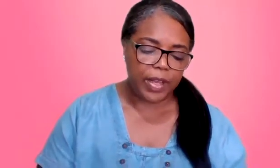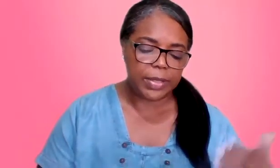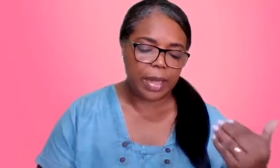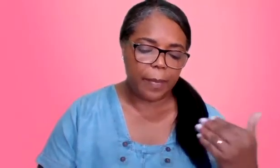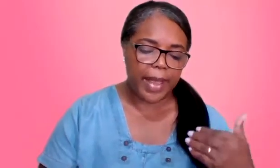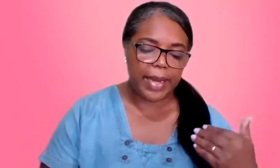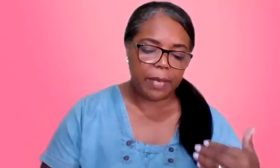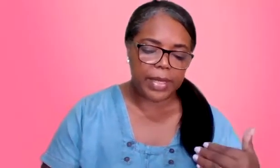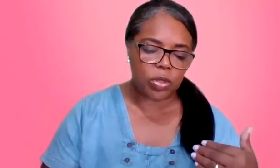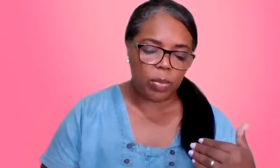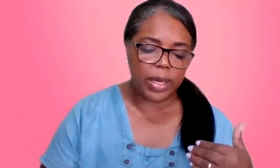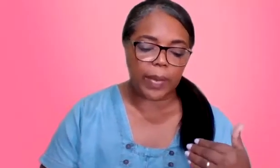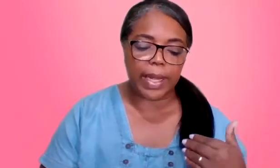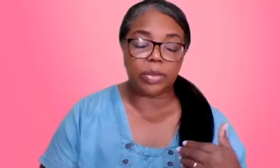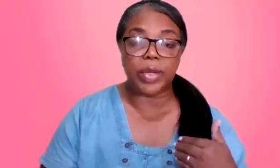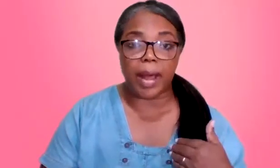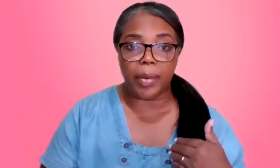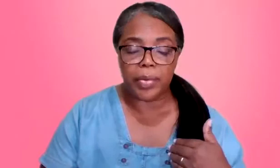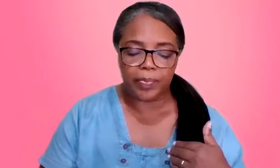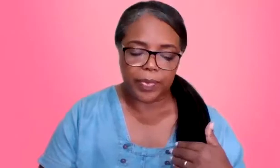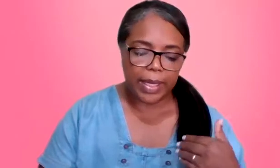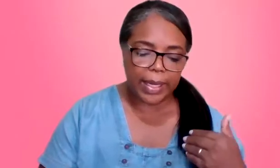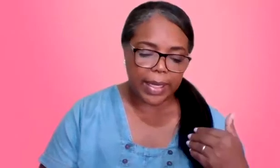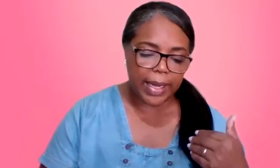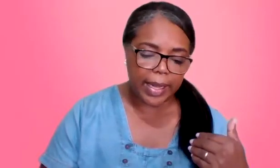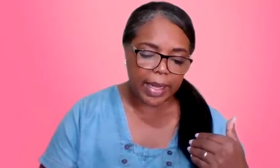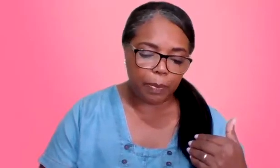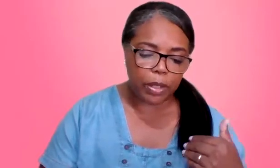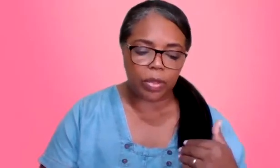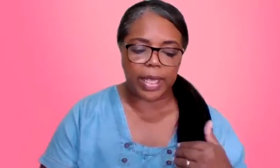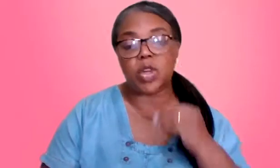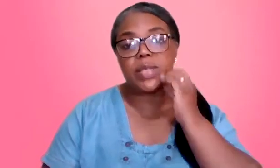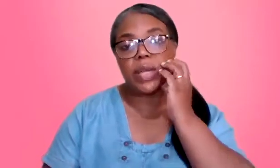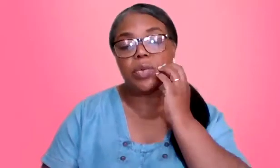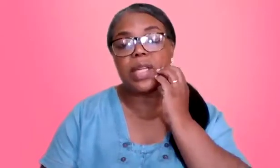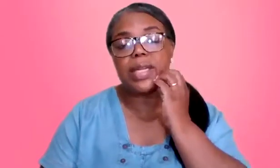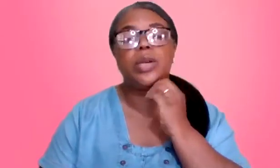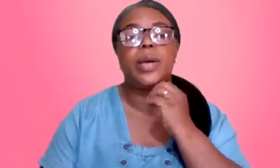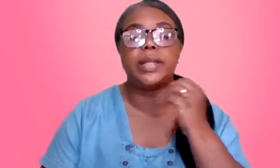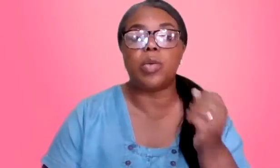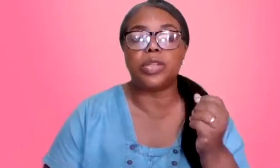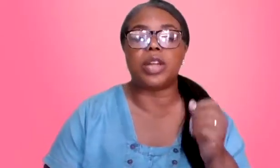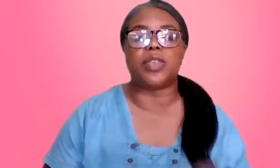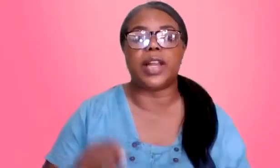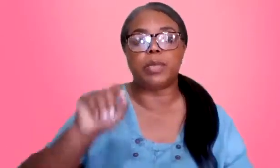Vimos também Libras como língua natural e português como segunda língua. Então, quando nós falamos